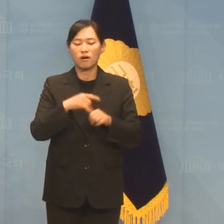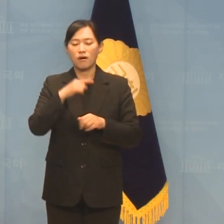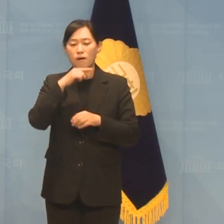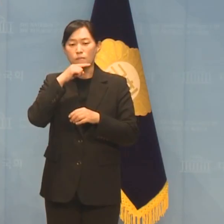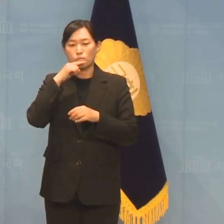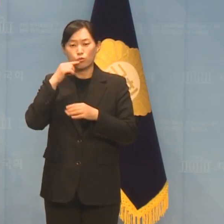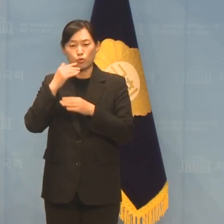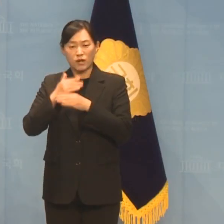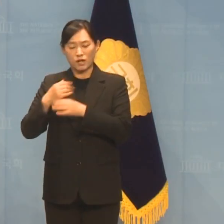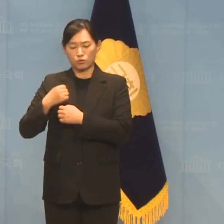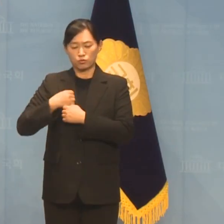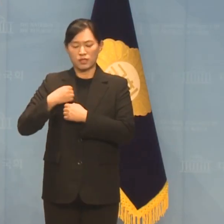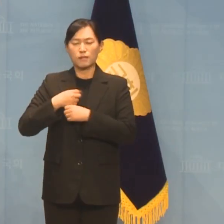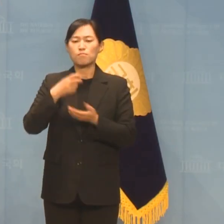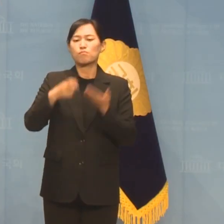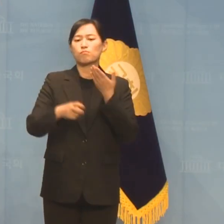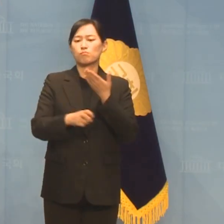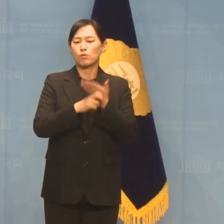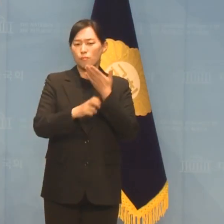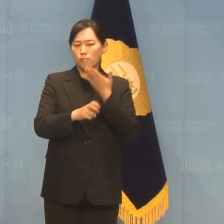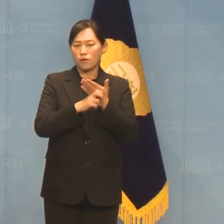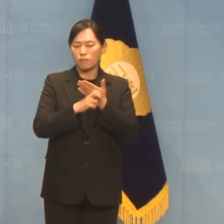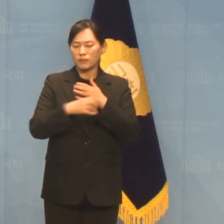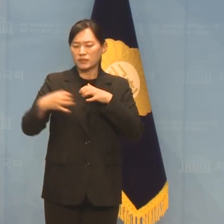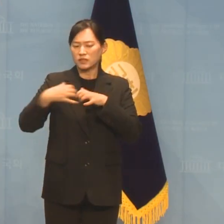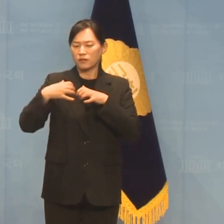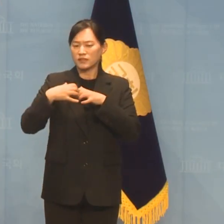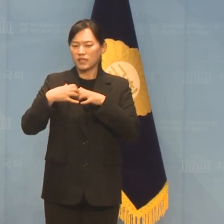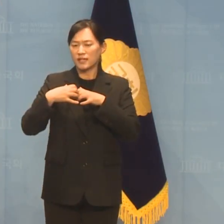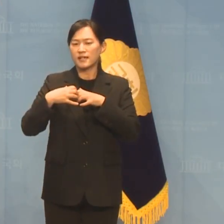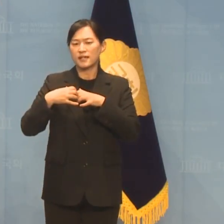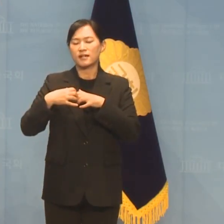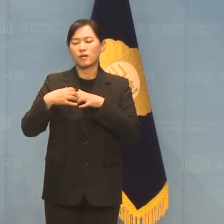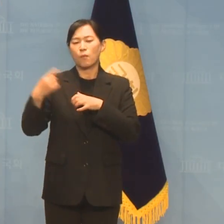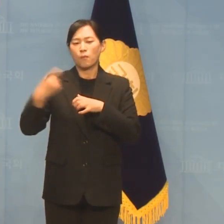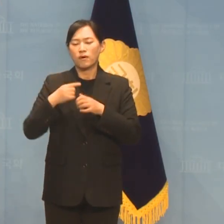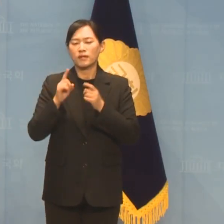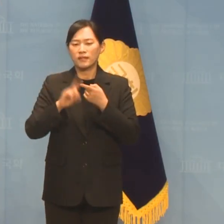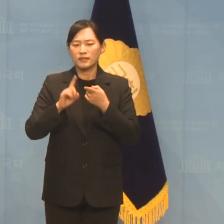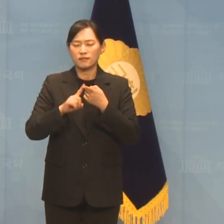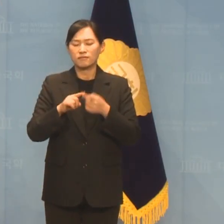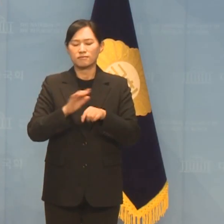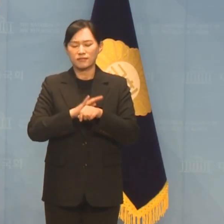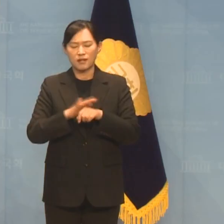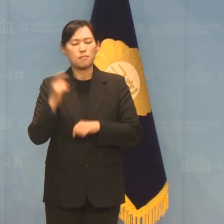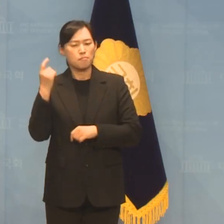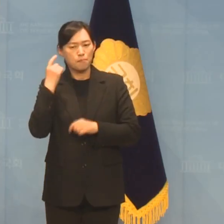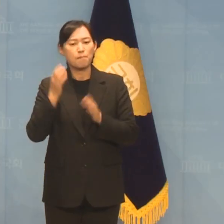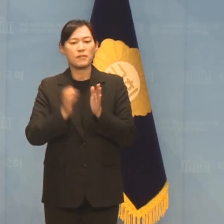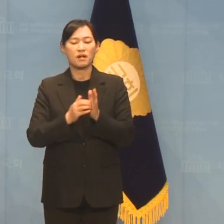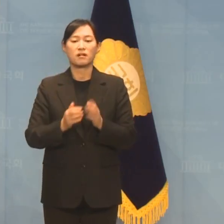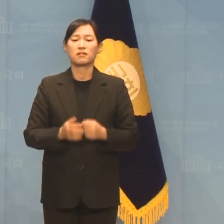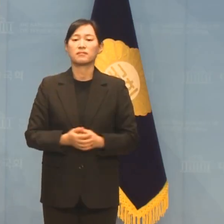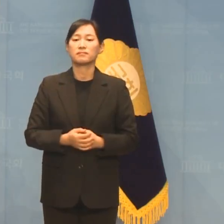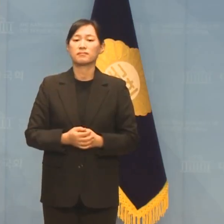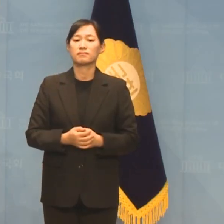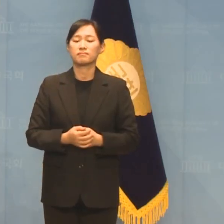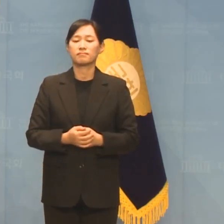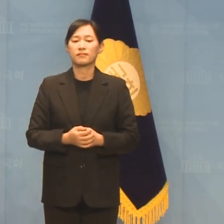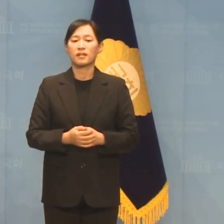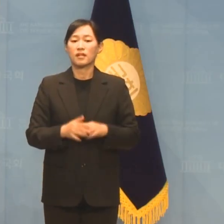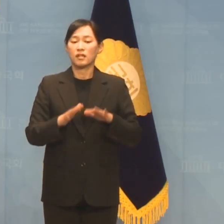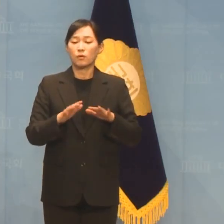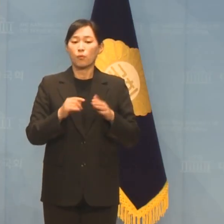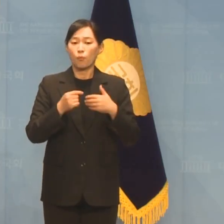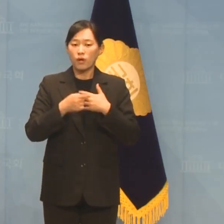북한군의 불법적인 전쟁 개입에 관한 생생한 증언을 청취할 수 있었습니다. 이